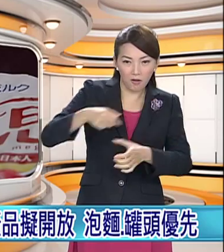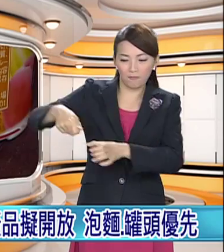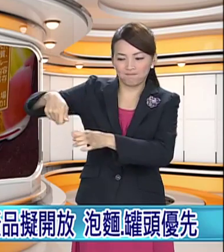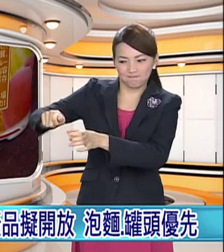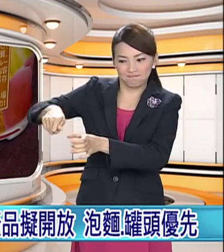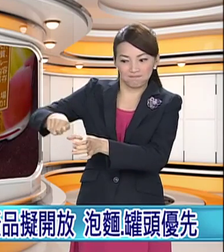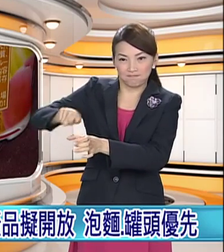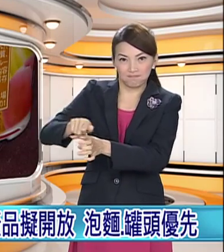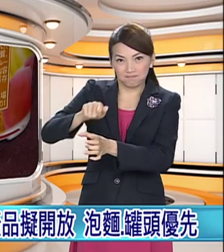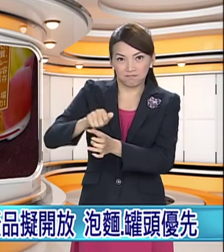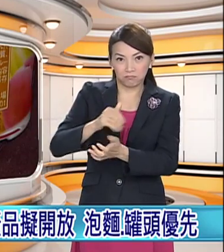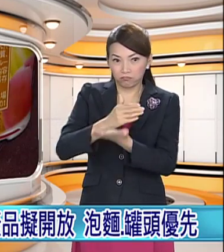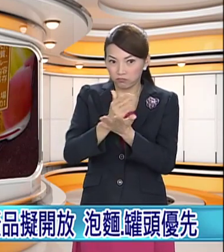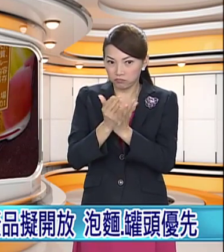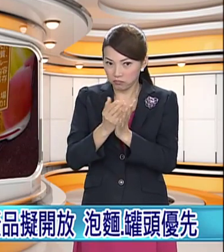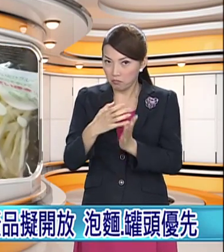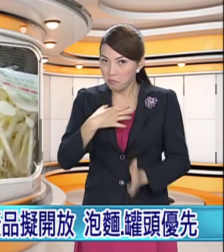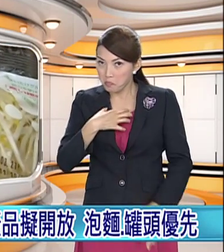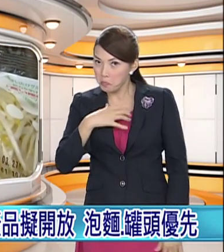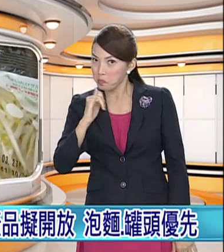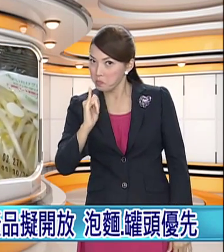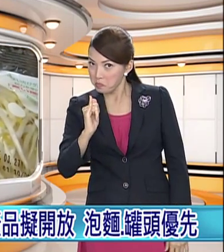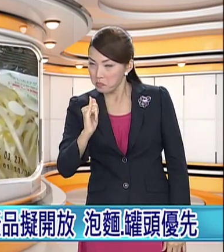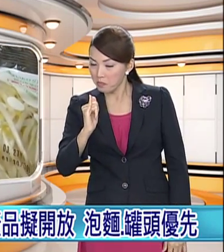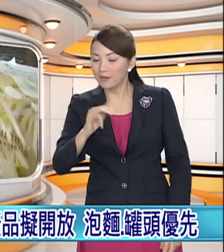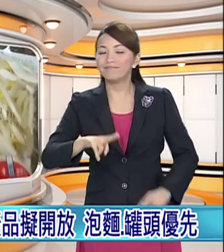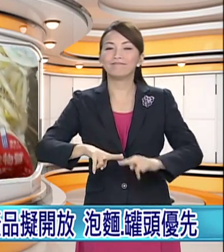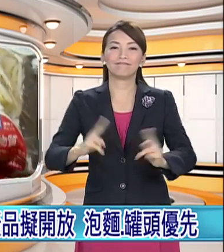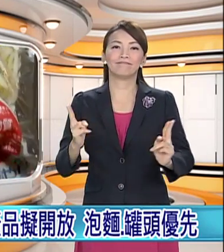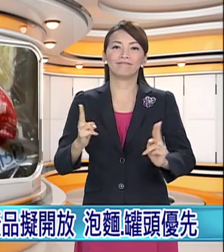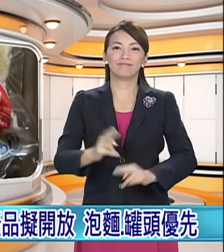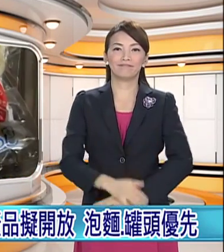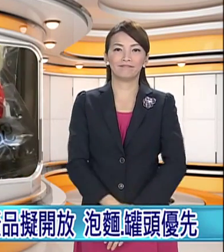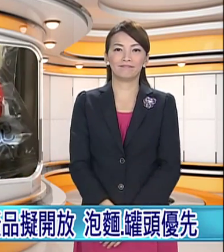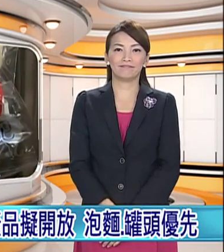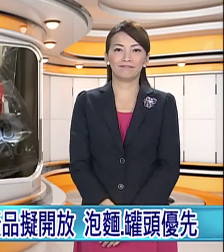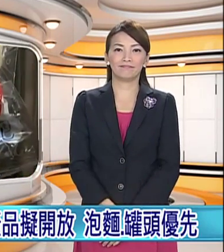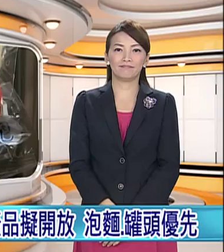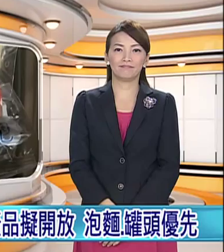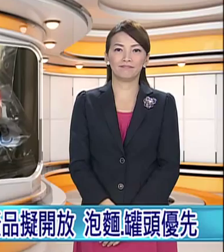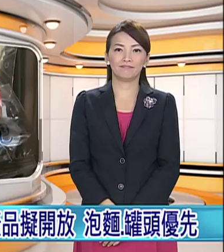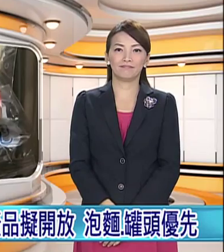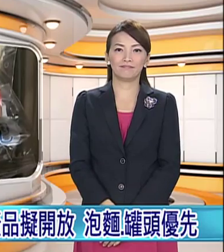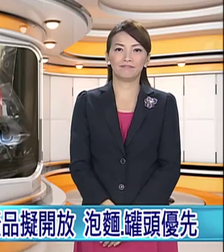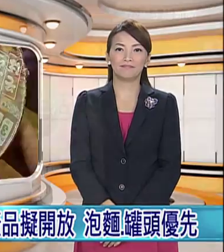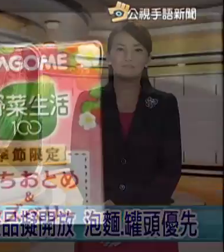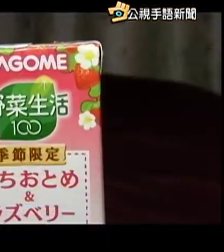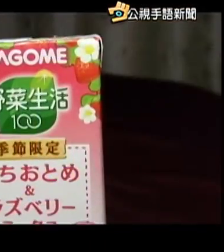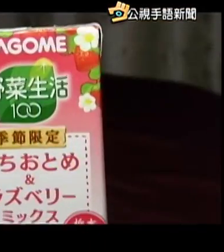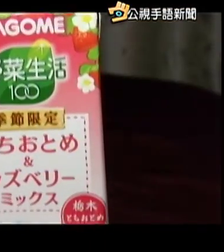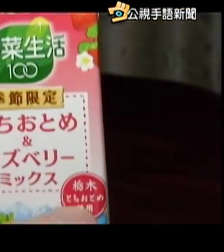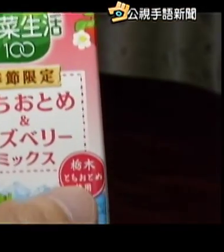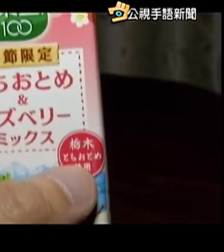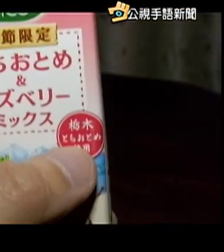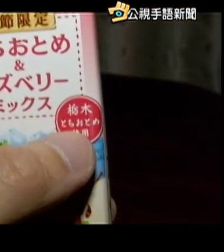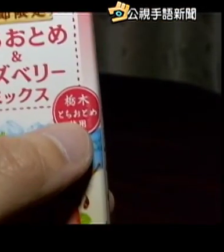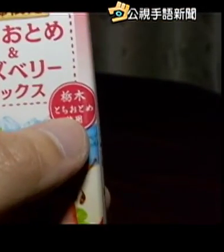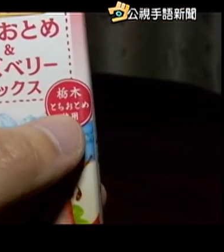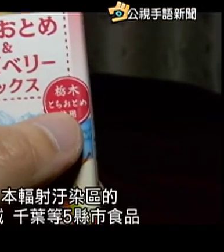划以泡面跟罐头等风险比较低的加工食品为主。 来自日本辐射污